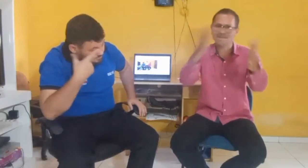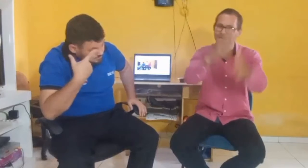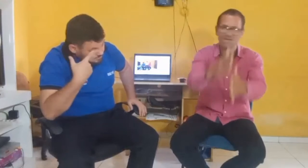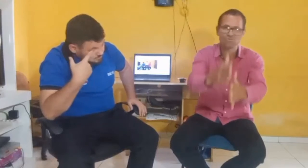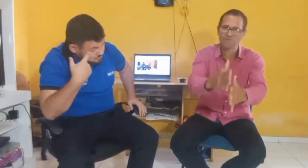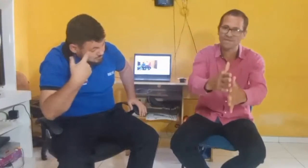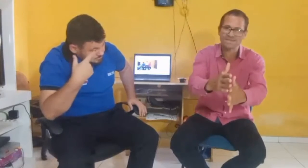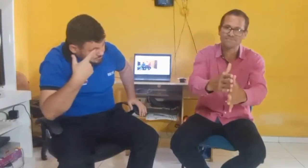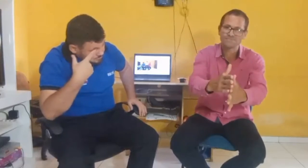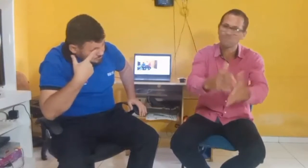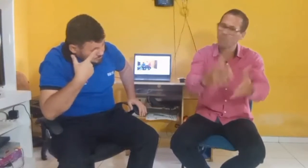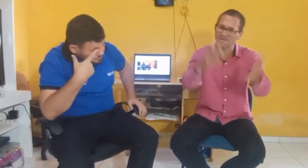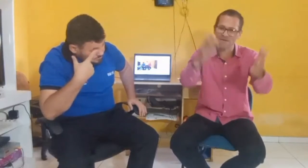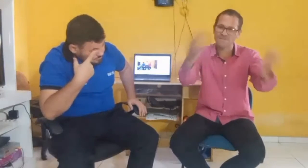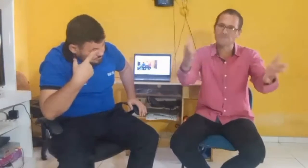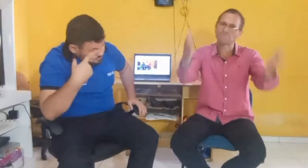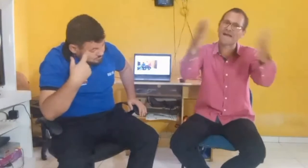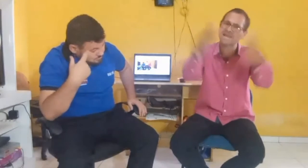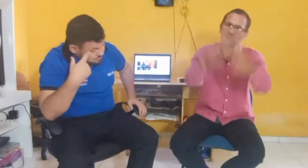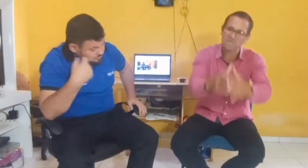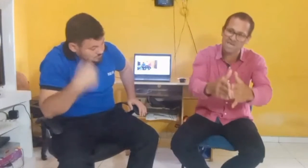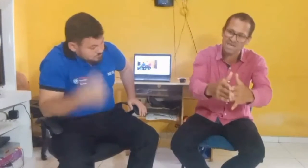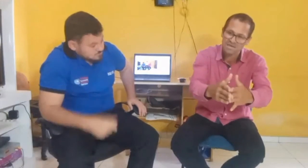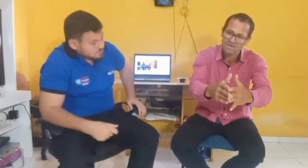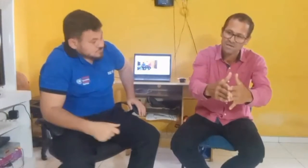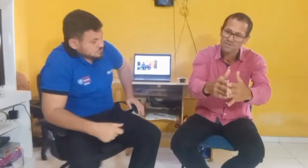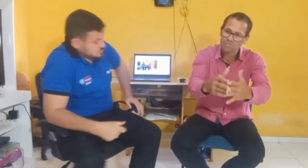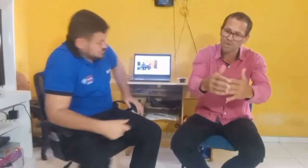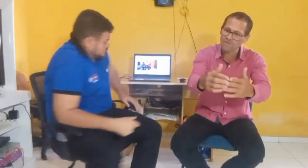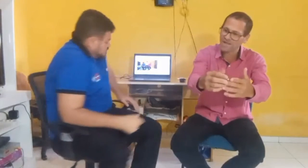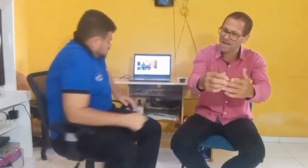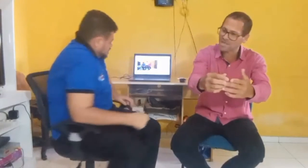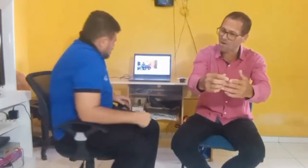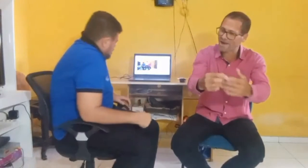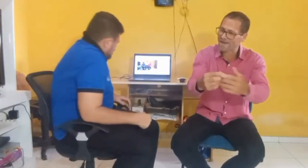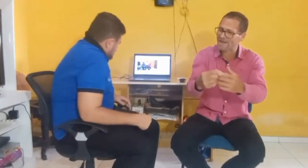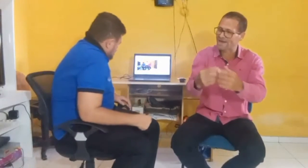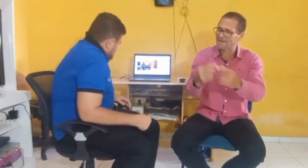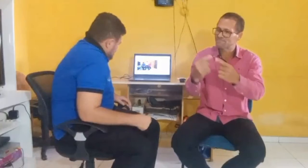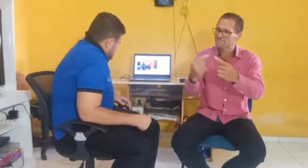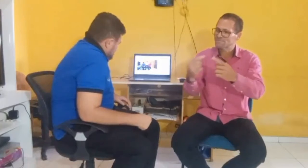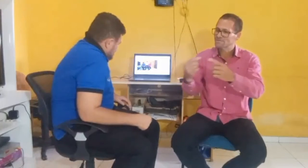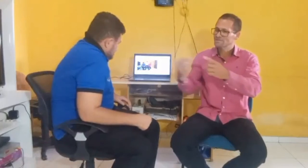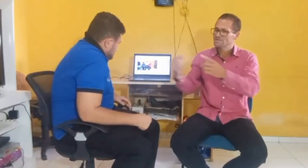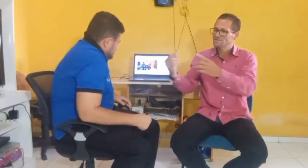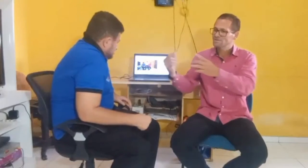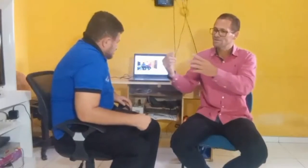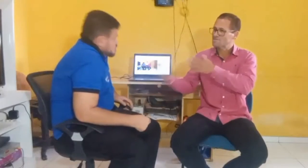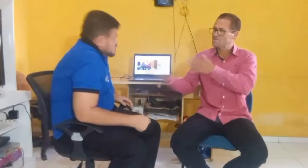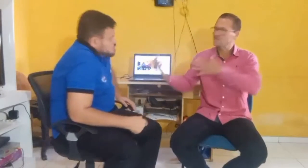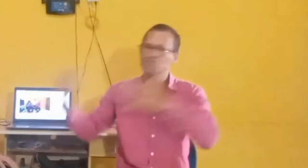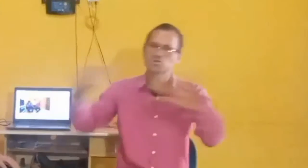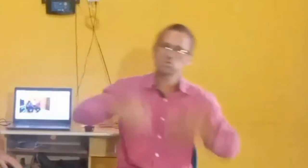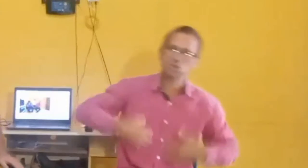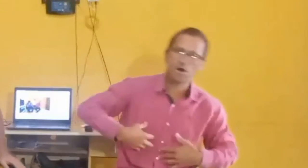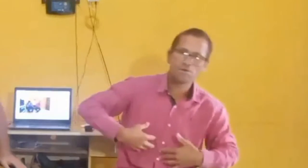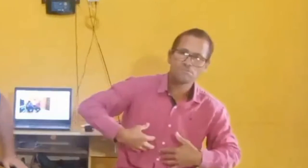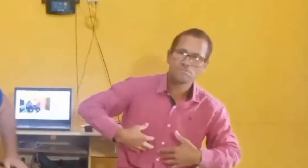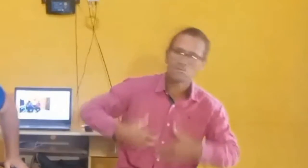essa doença. Pode, às vezes, pegar em você, pode ficar só aquela gosminha em você só. E